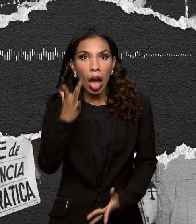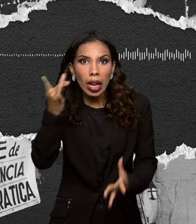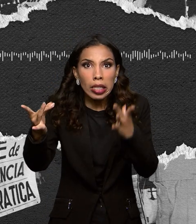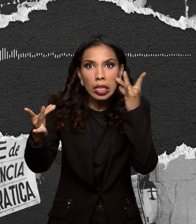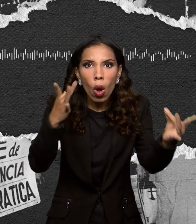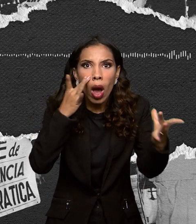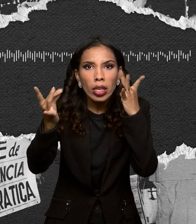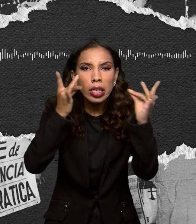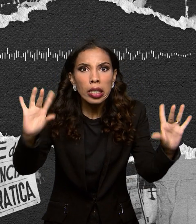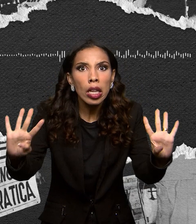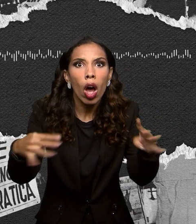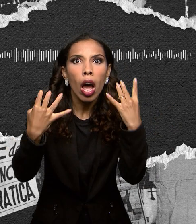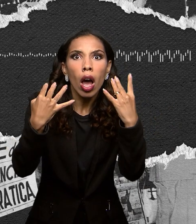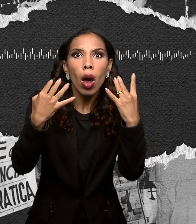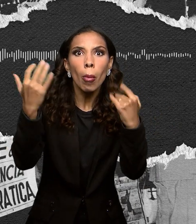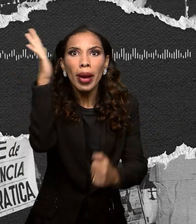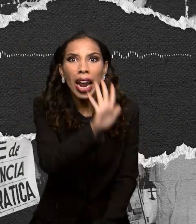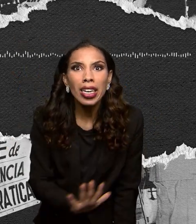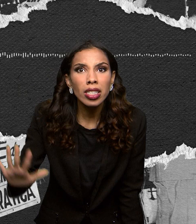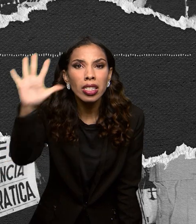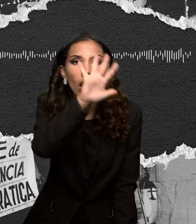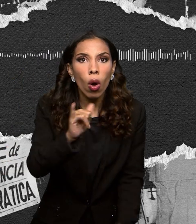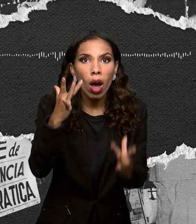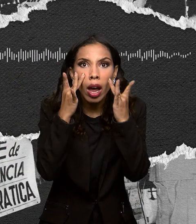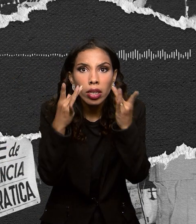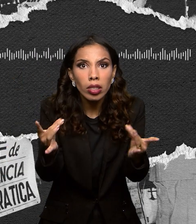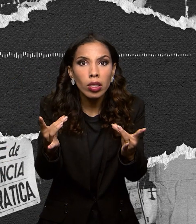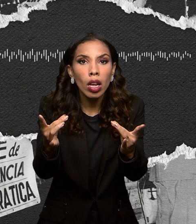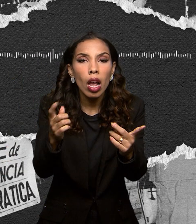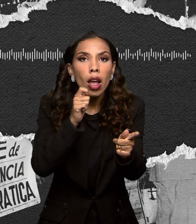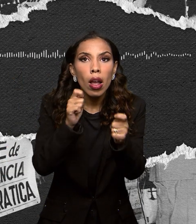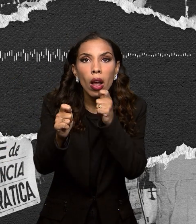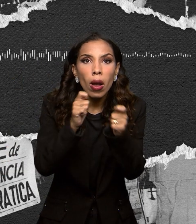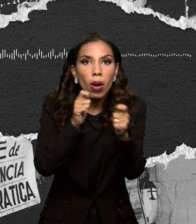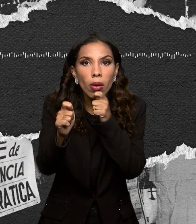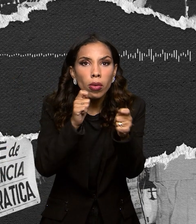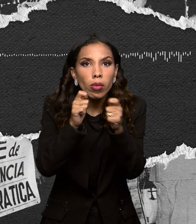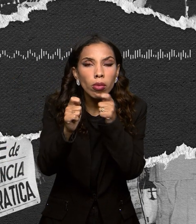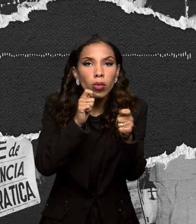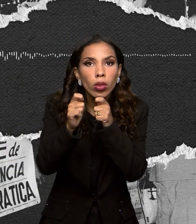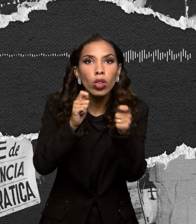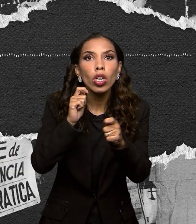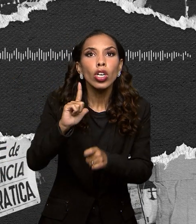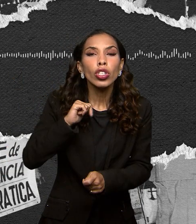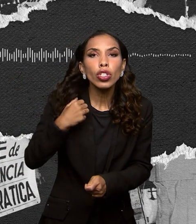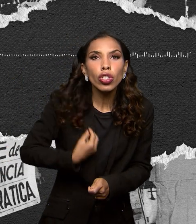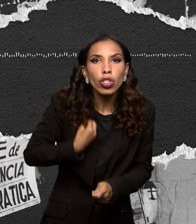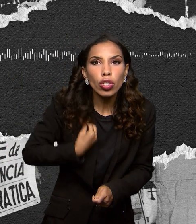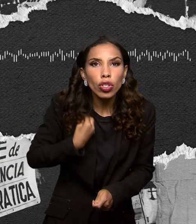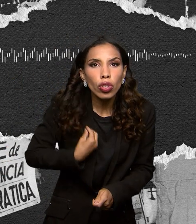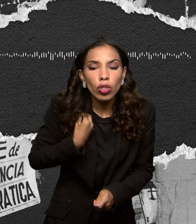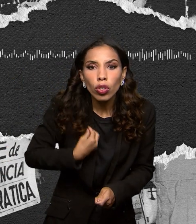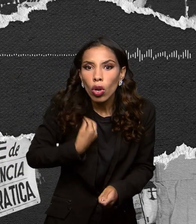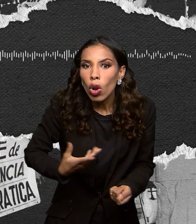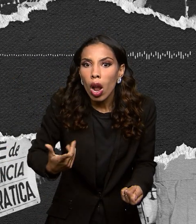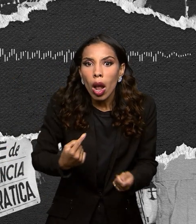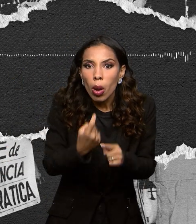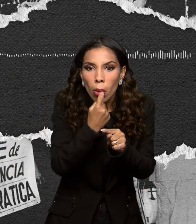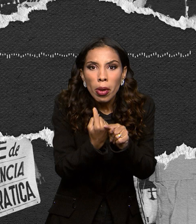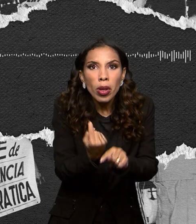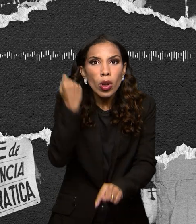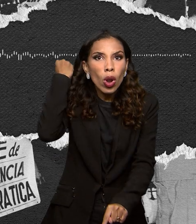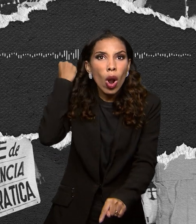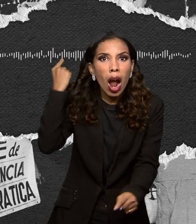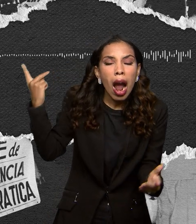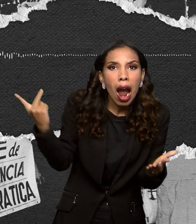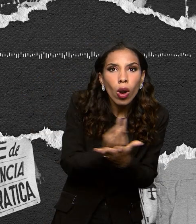Atenção, atenção, atenção, atenção, Brasil, atenção. O repórter Esso volta com os acontecimentos que abalam há poucos minutos atrás com os